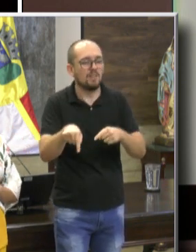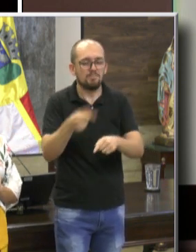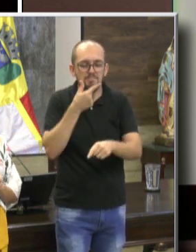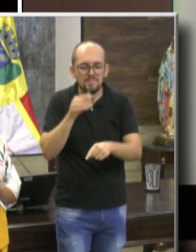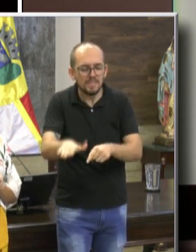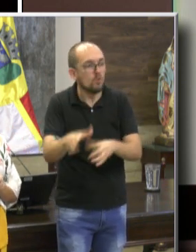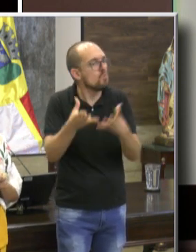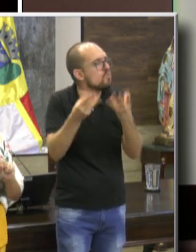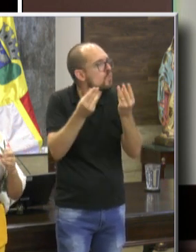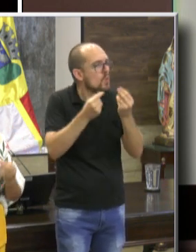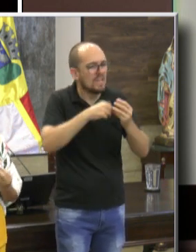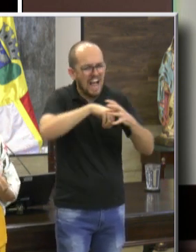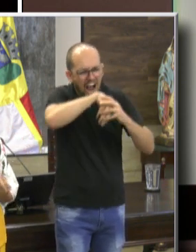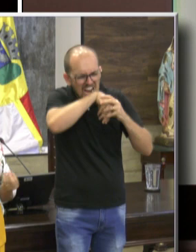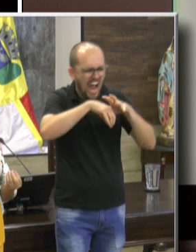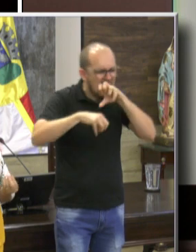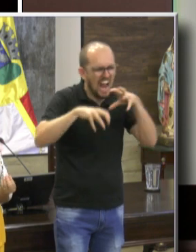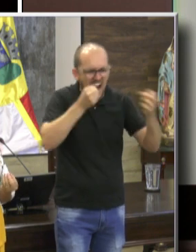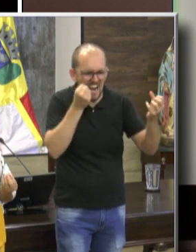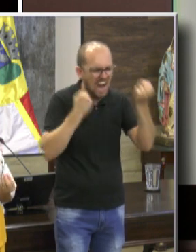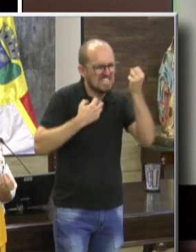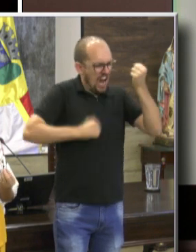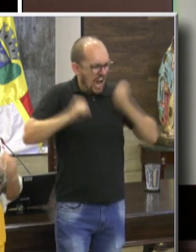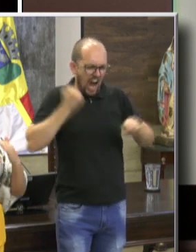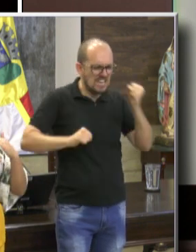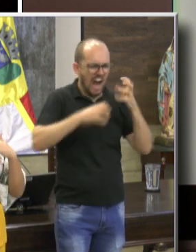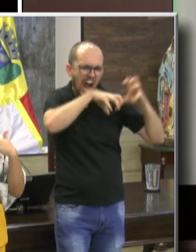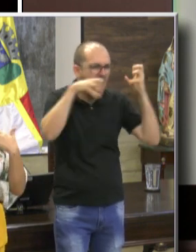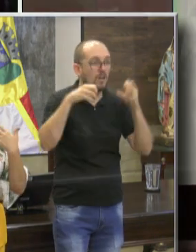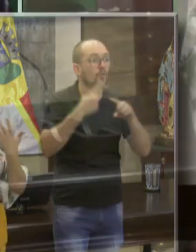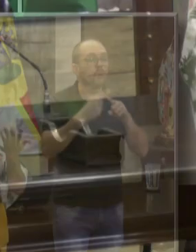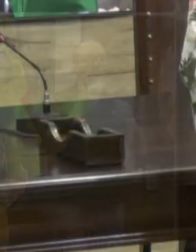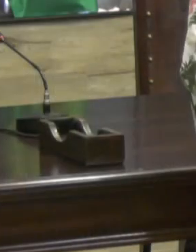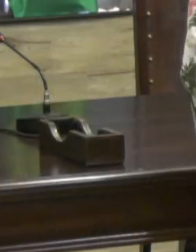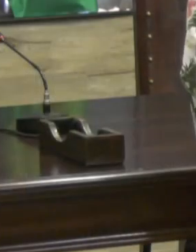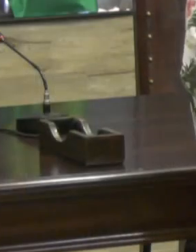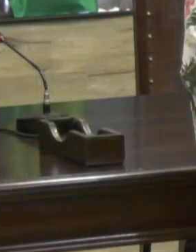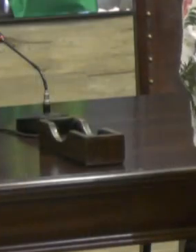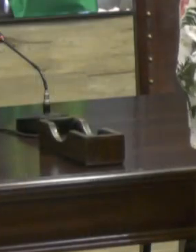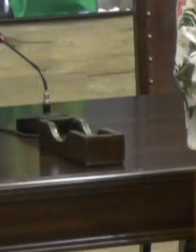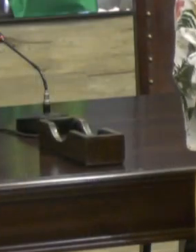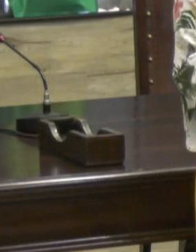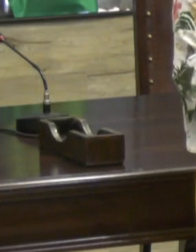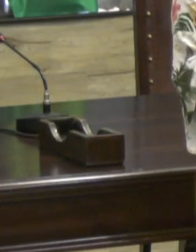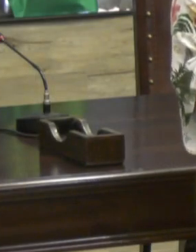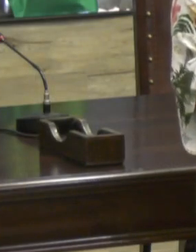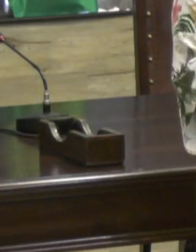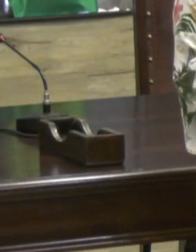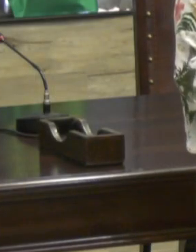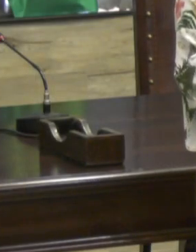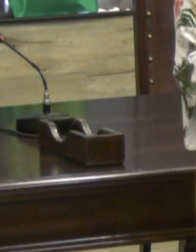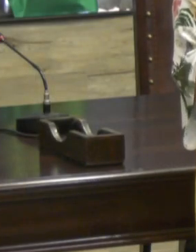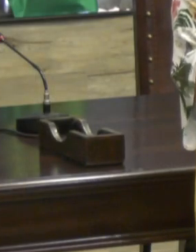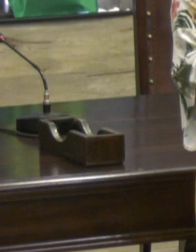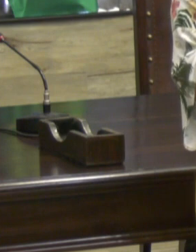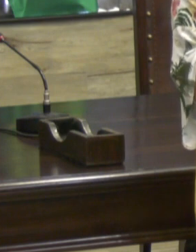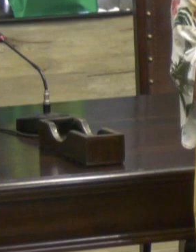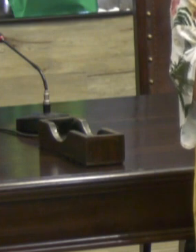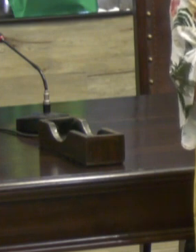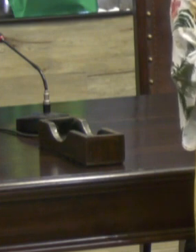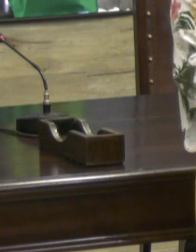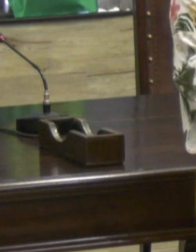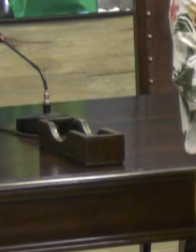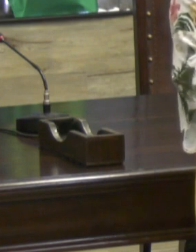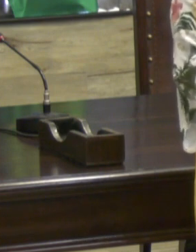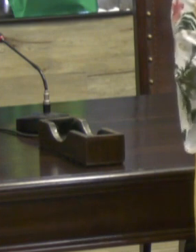extremamente agressivo, porque ele não tinha uma comunicação. Depois, quando eu fui estudar sobre a surdo-cegueira, vocês já ouviram falar